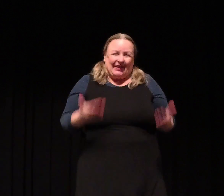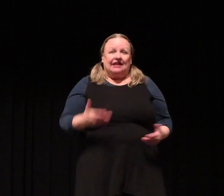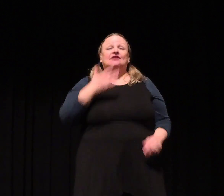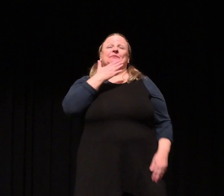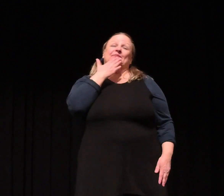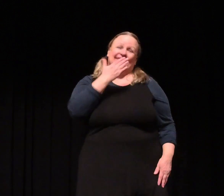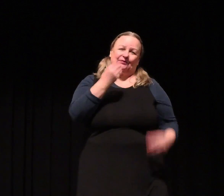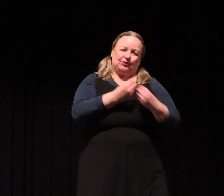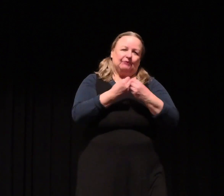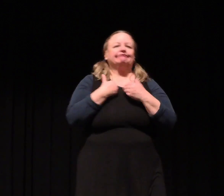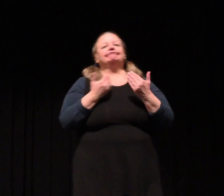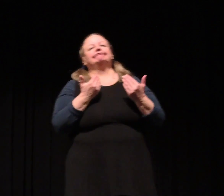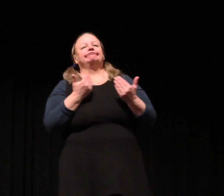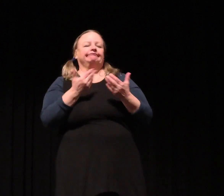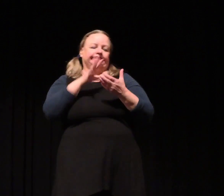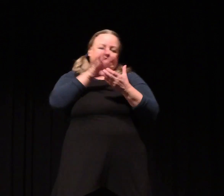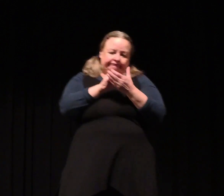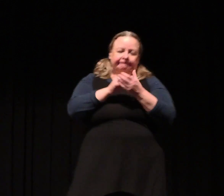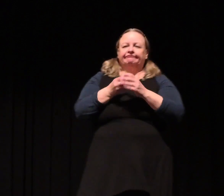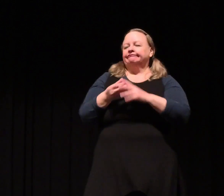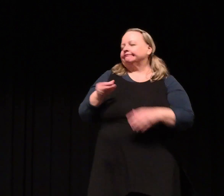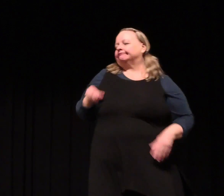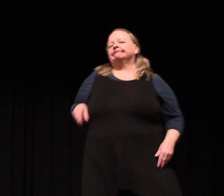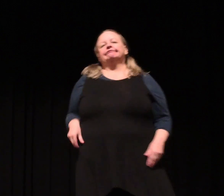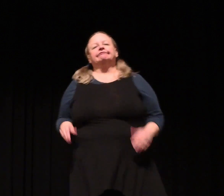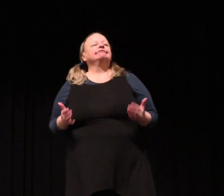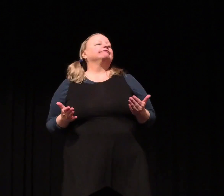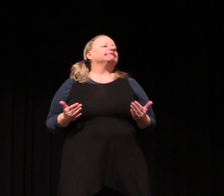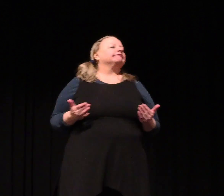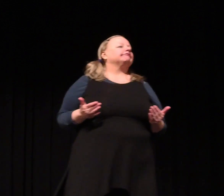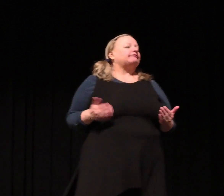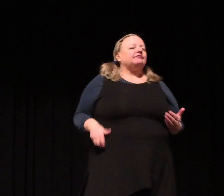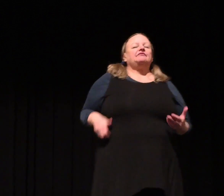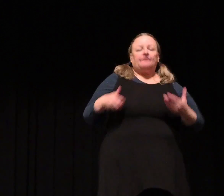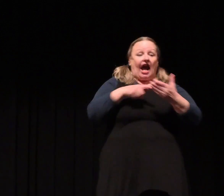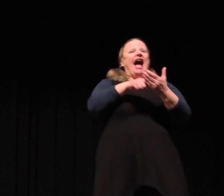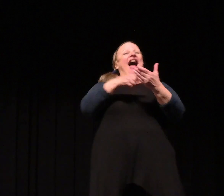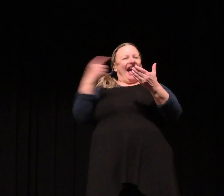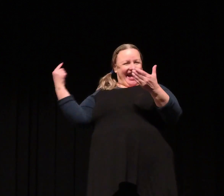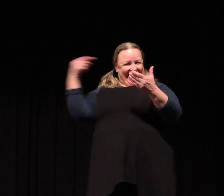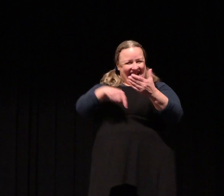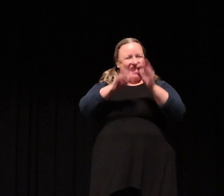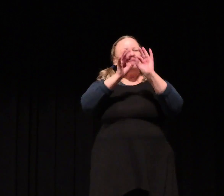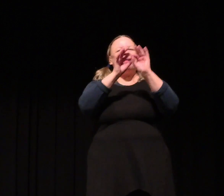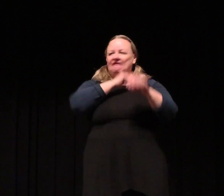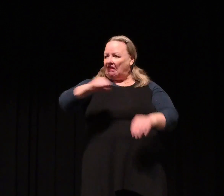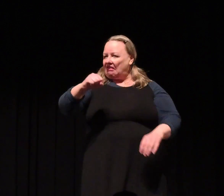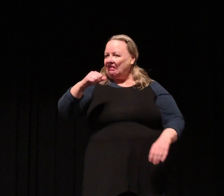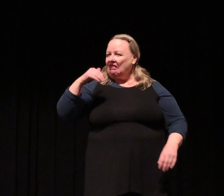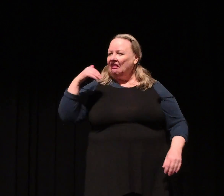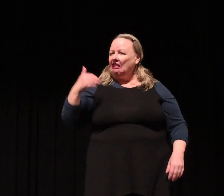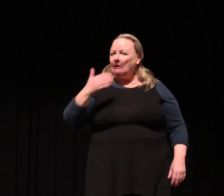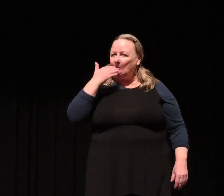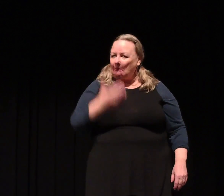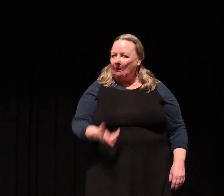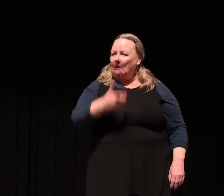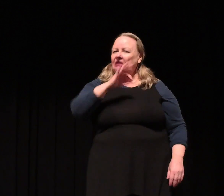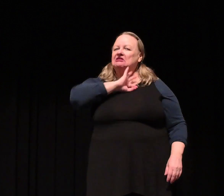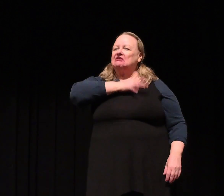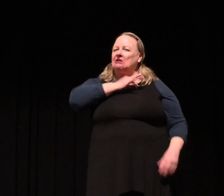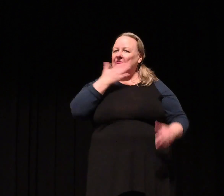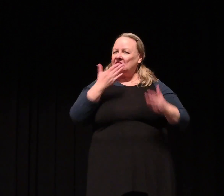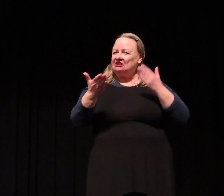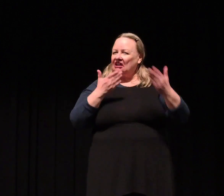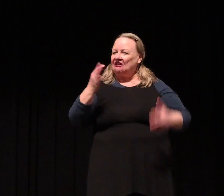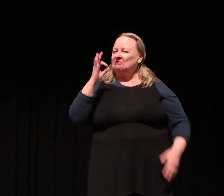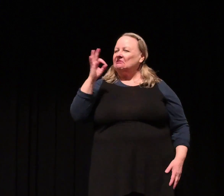là. Regarde, situation, là, très urgente. OK. Bon, j'ai envoyé mon courriel. J'attends. Ah, j'ai une réponse. L'interprète, elle va se présenter. Oh, mon Dieu,